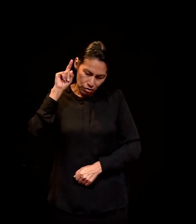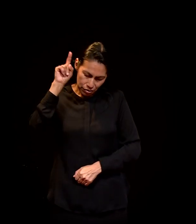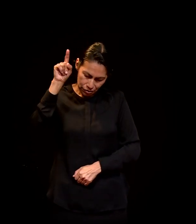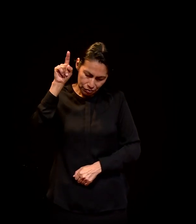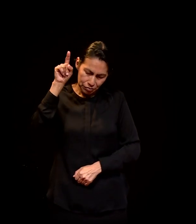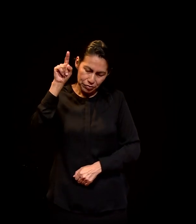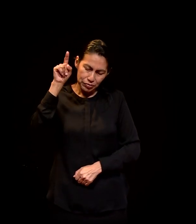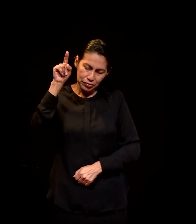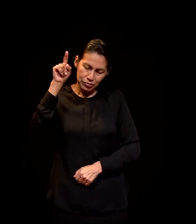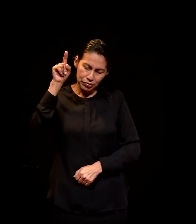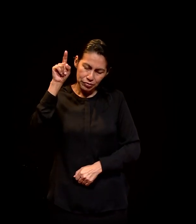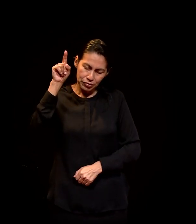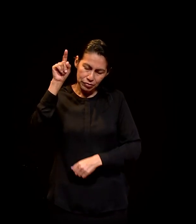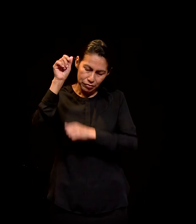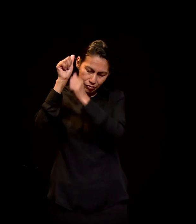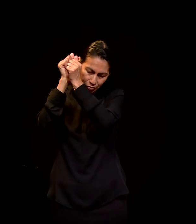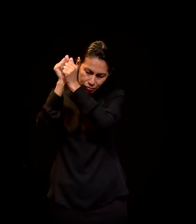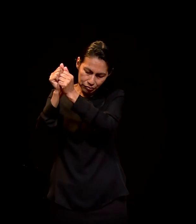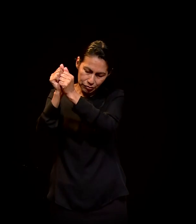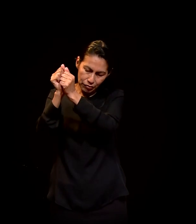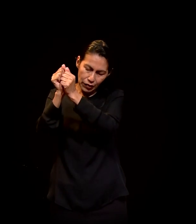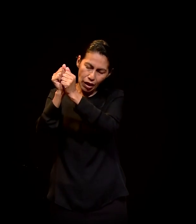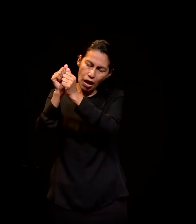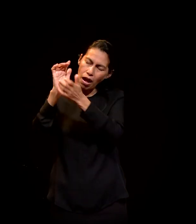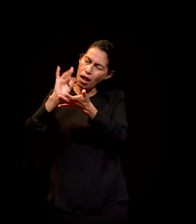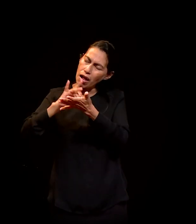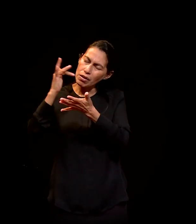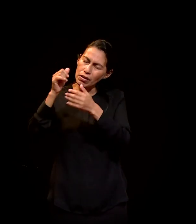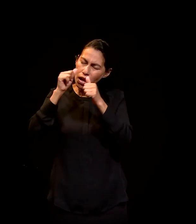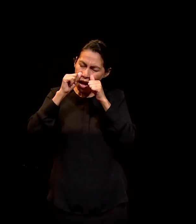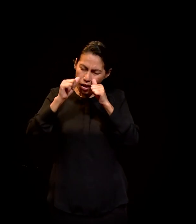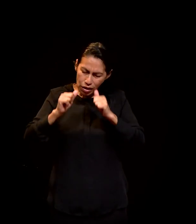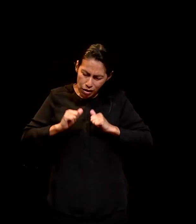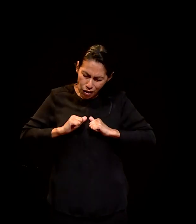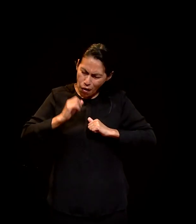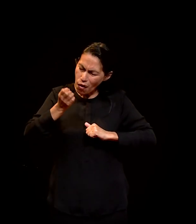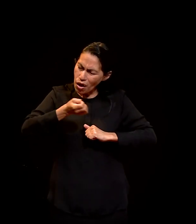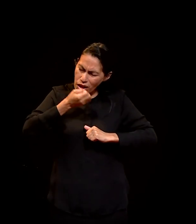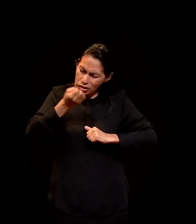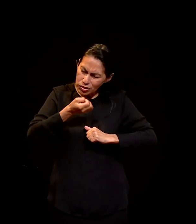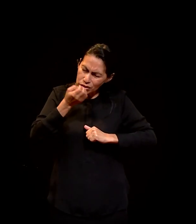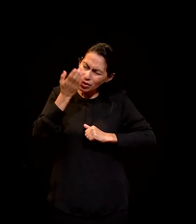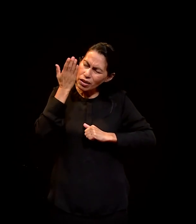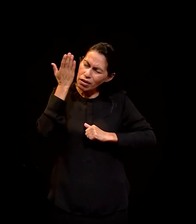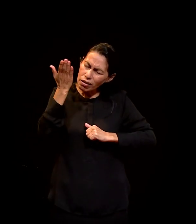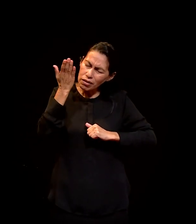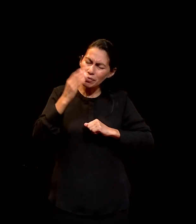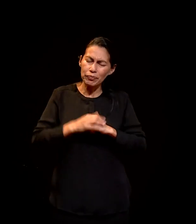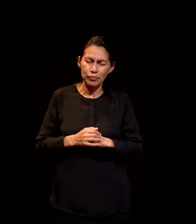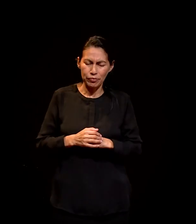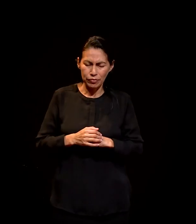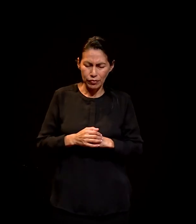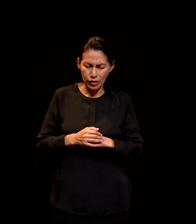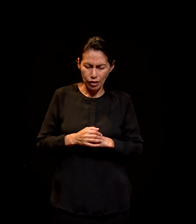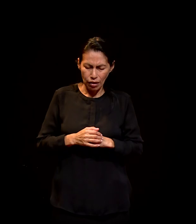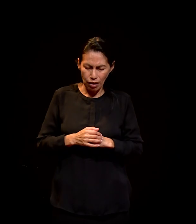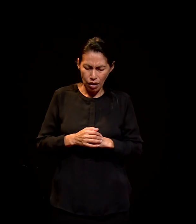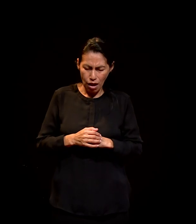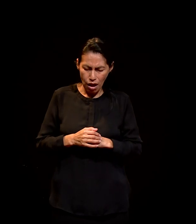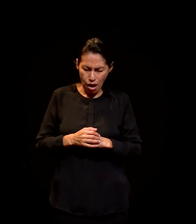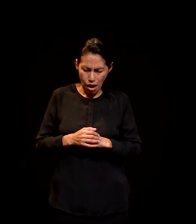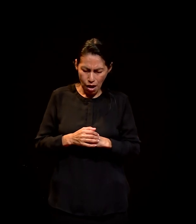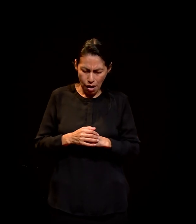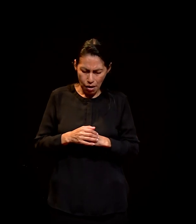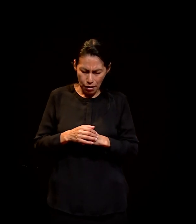que tú siempre nos escuchas y porque estás pendiente de nuestras peticiones gracias por qué de muestras